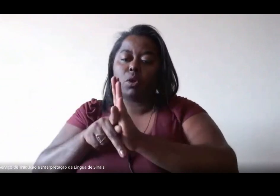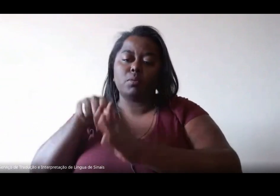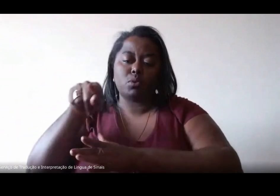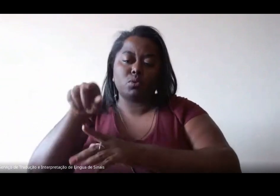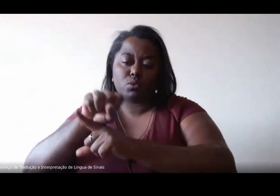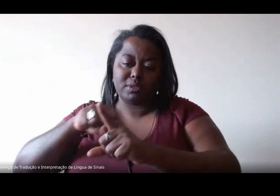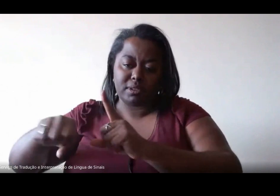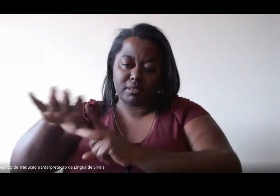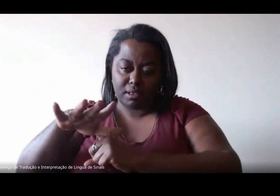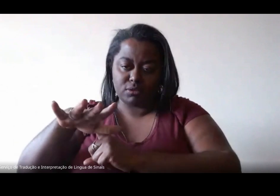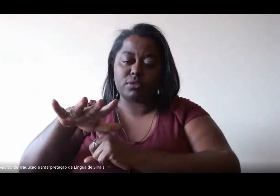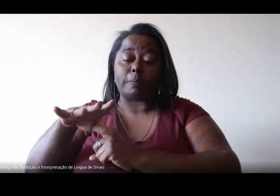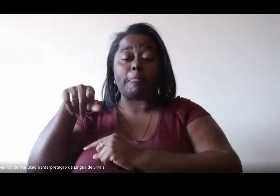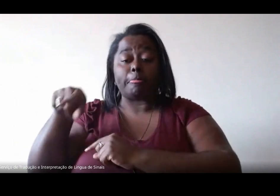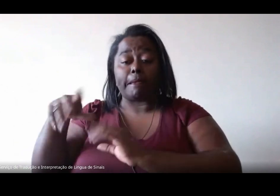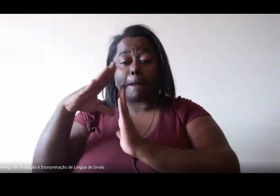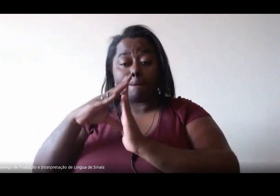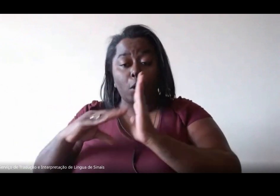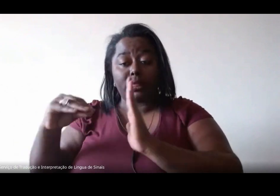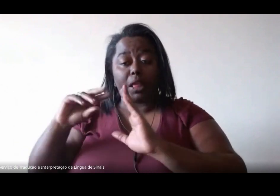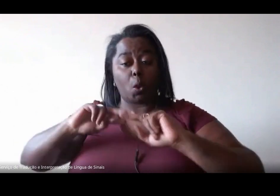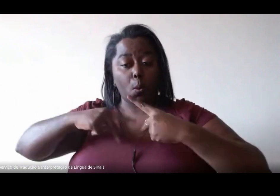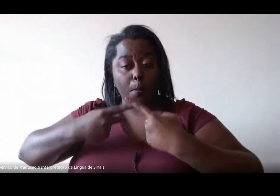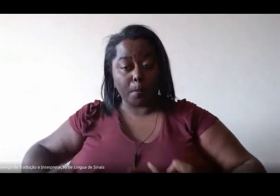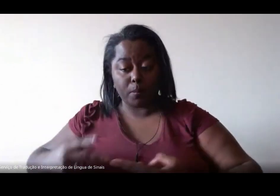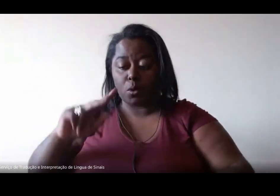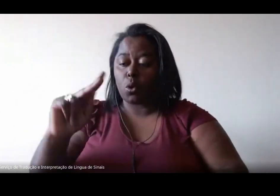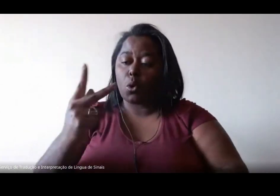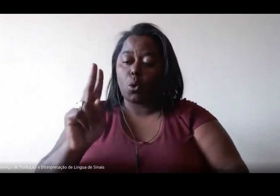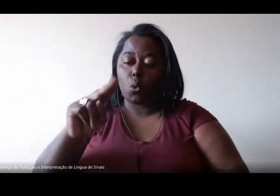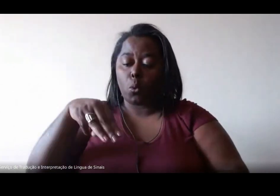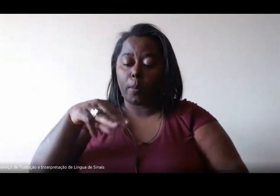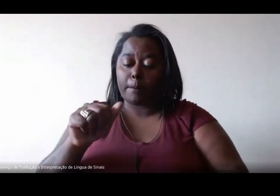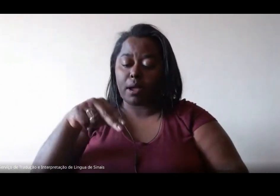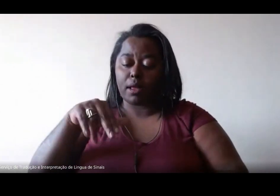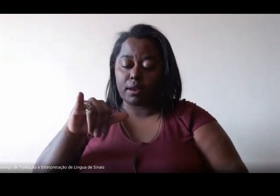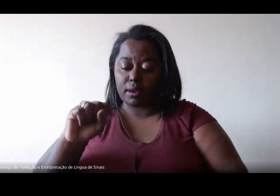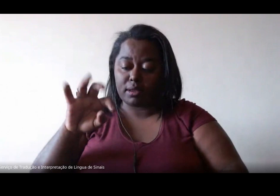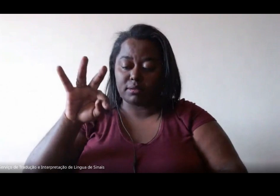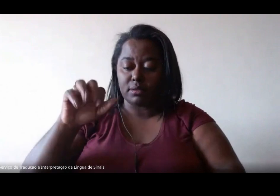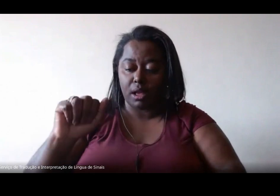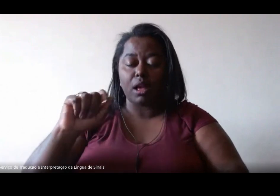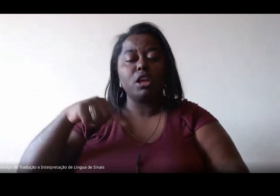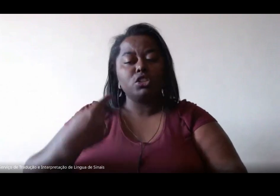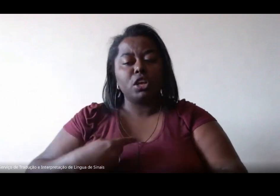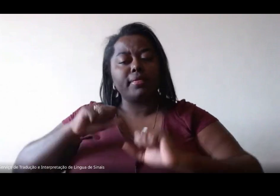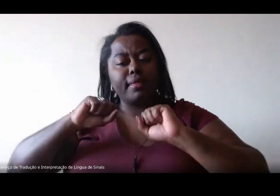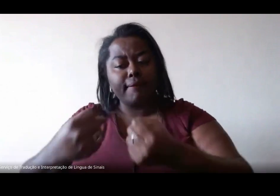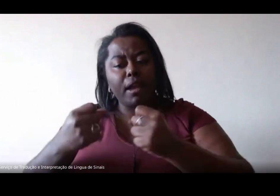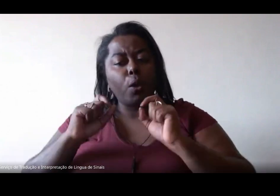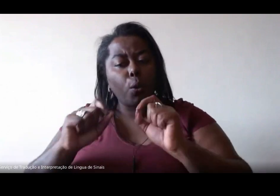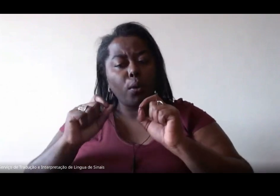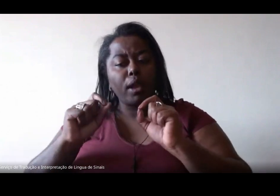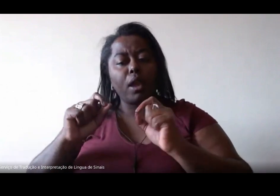né? Nesse modelo humanista, nós temos que defender, e nós defendemos, uma universidade